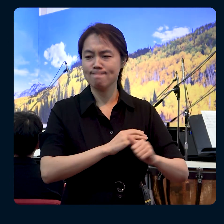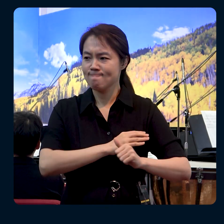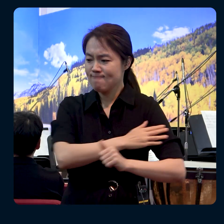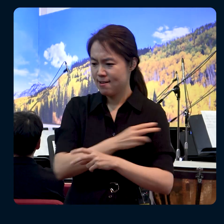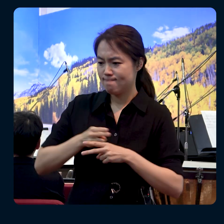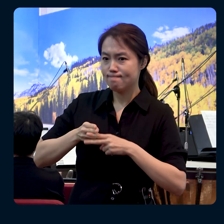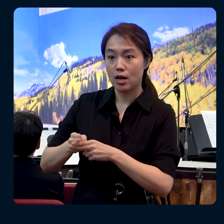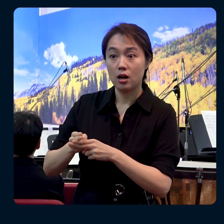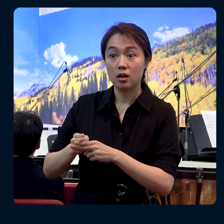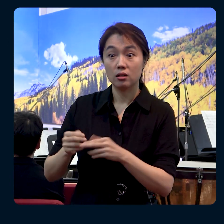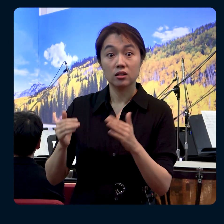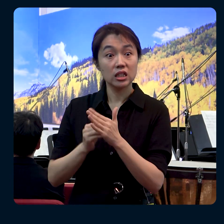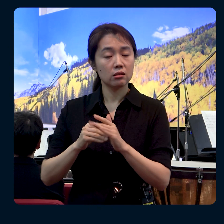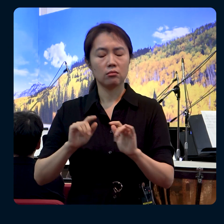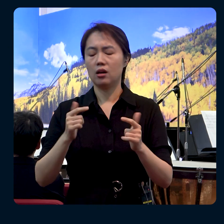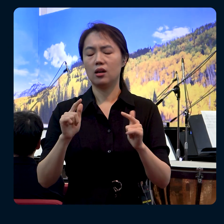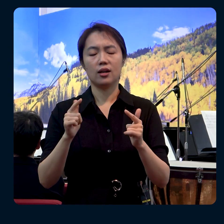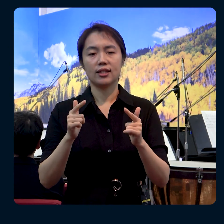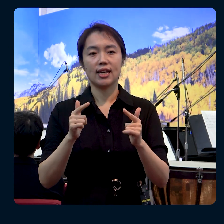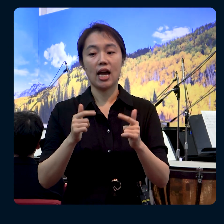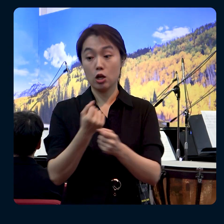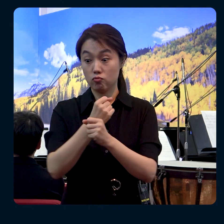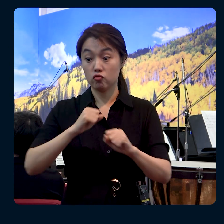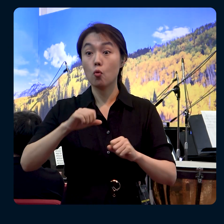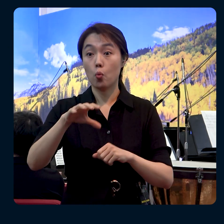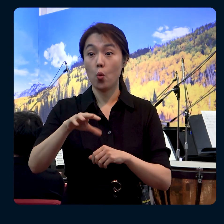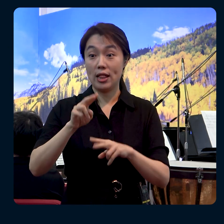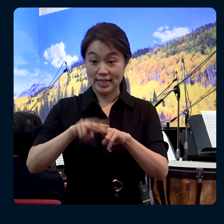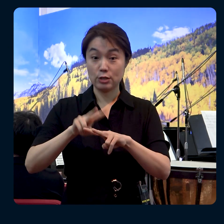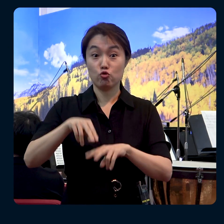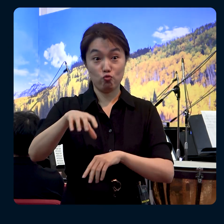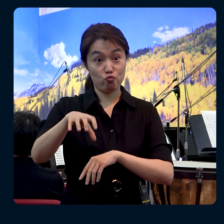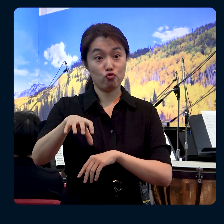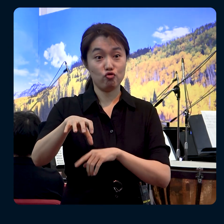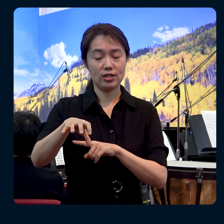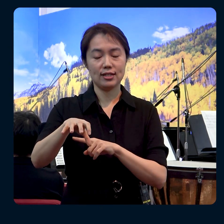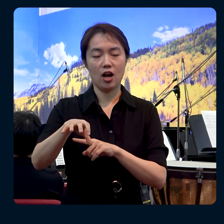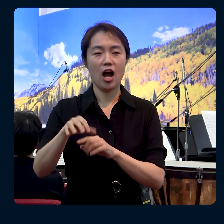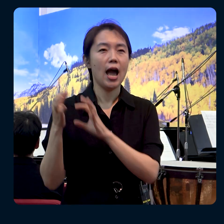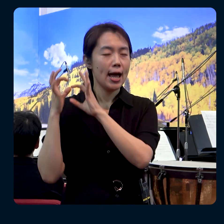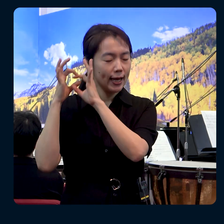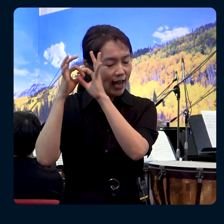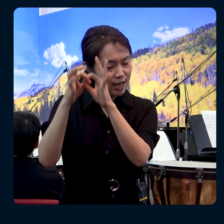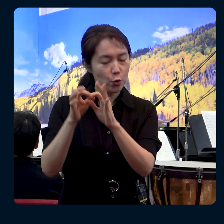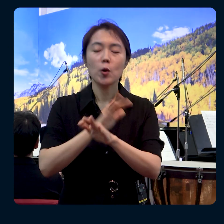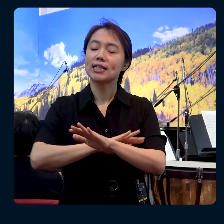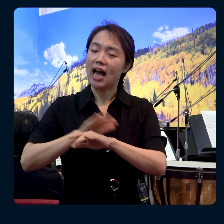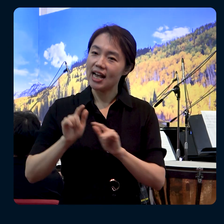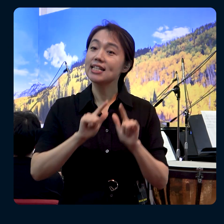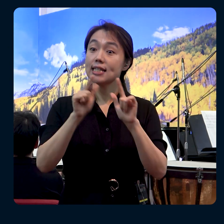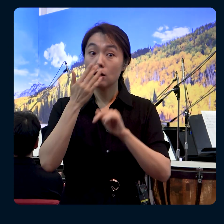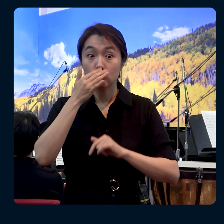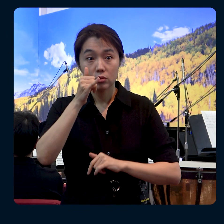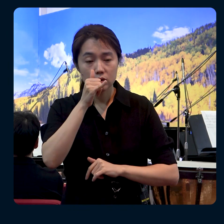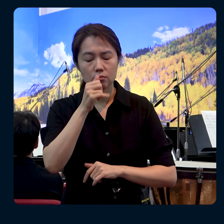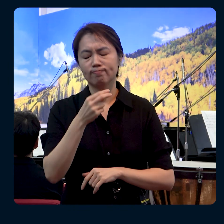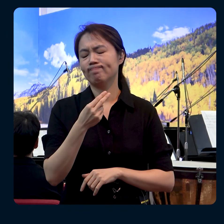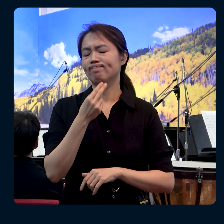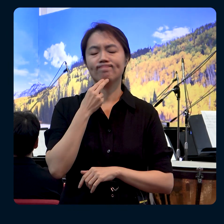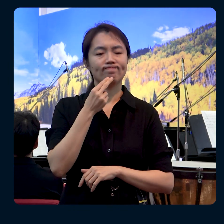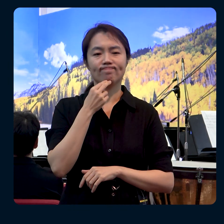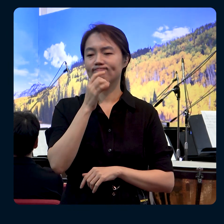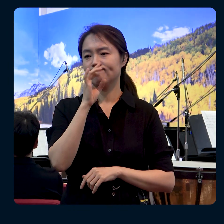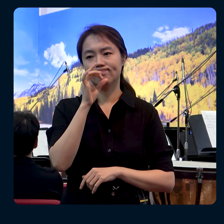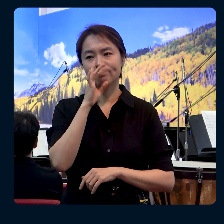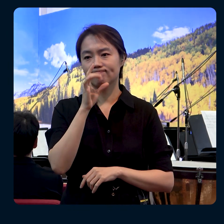아니, 끝나지 않았습니다. 르호봇, 거기에서 이제 쭉 편하게 앞으로 잘 살 수 있게 되었느냐? 아니라는 거예요.